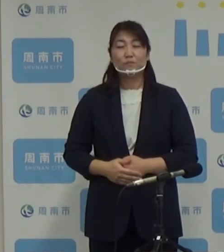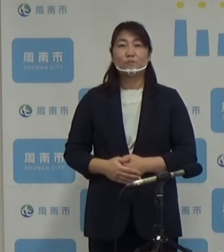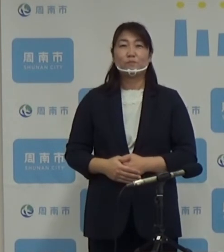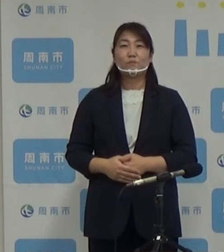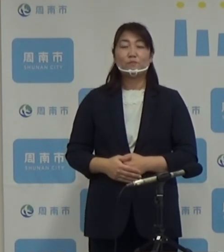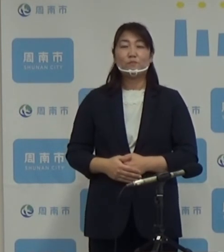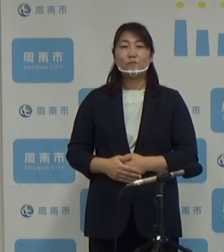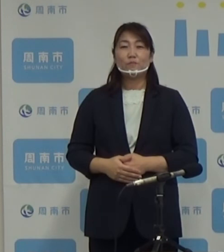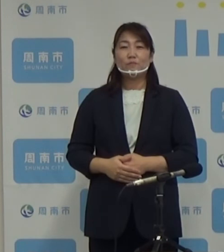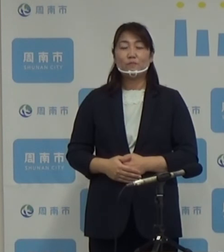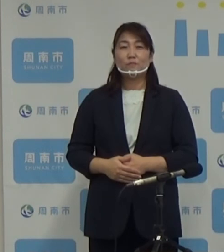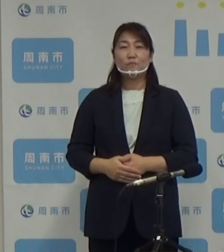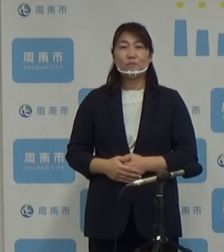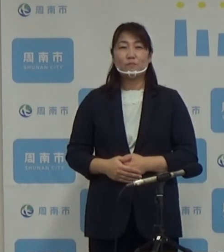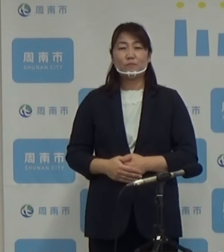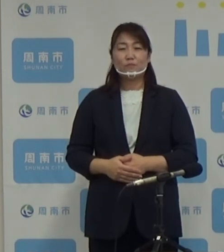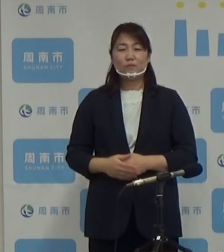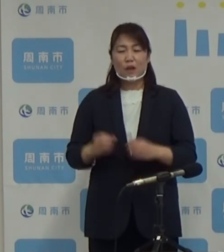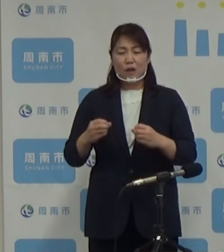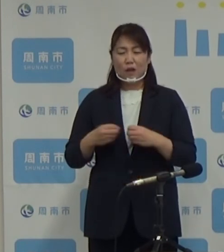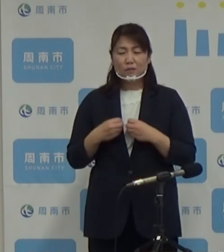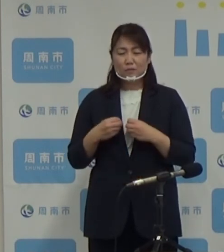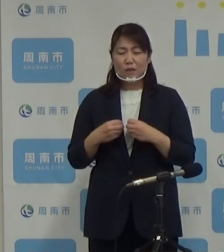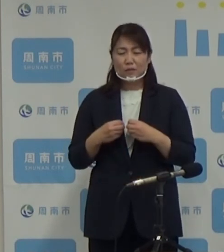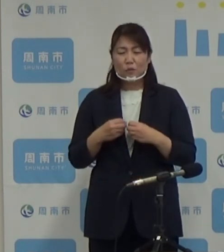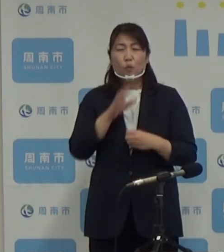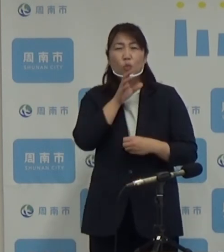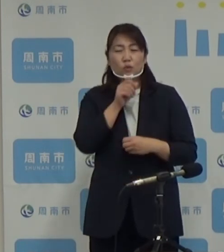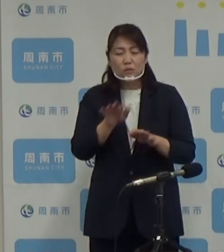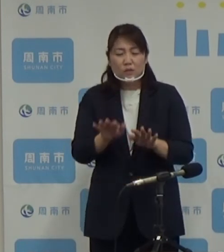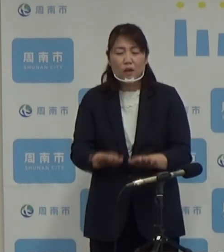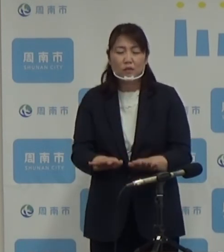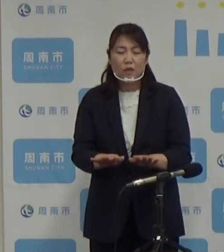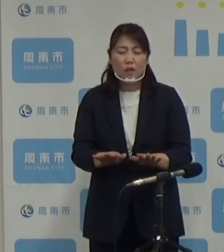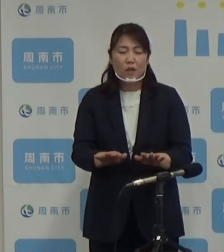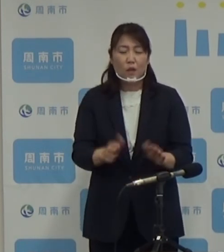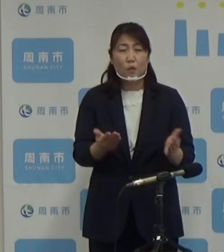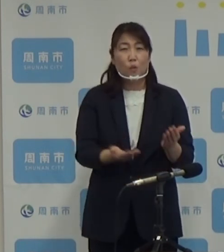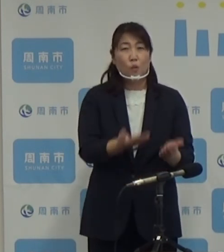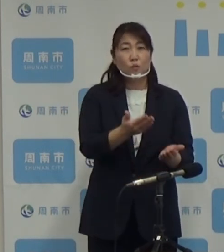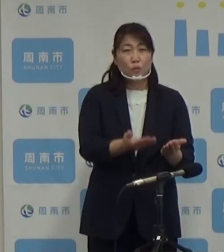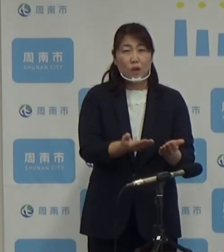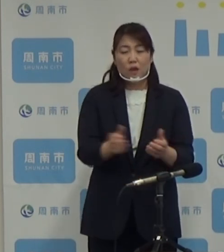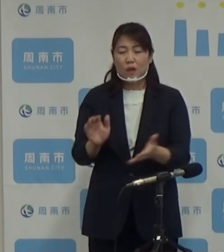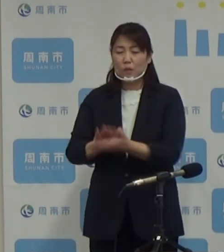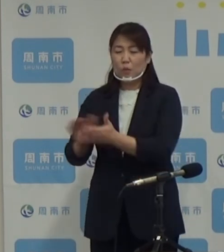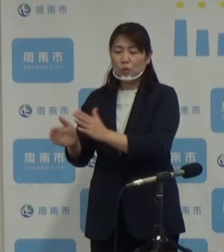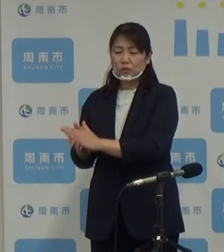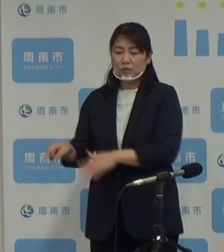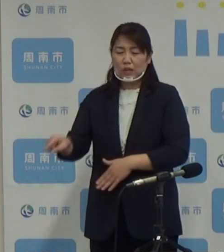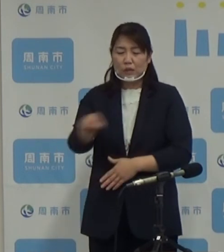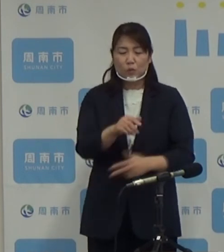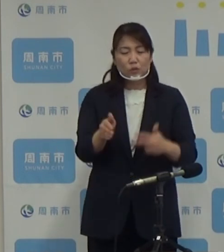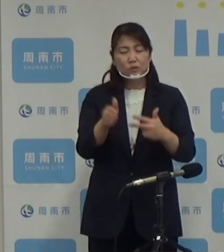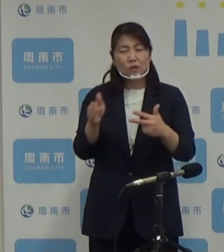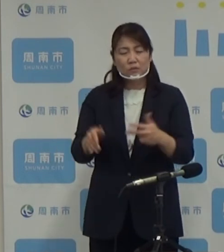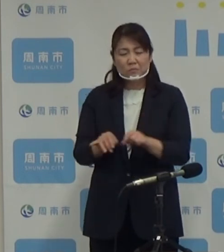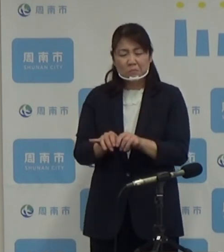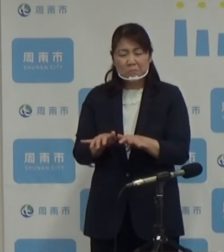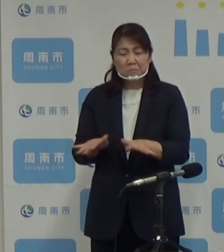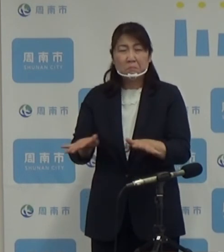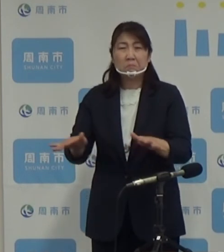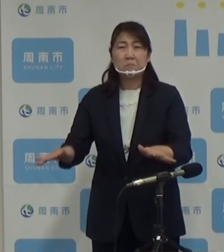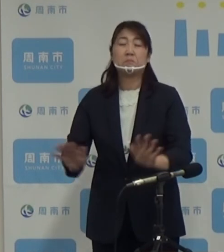そして幹線が低年齢化し保育園や幼稚園など未就学施設における感染が